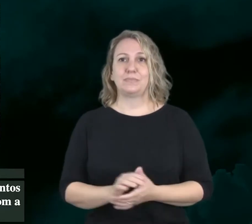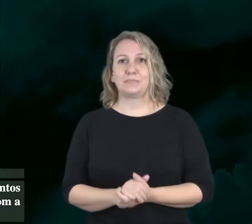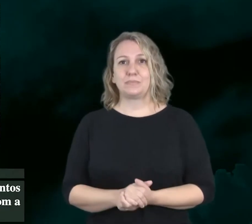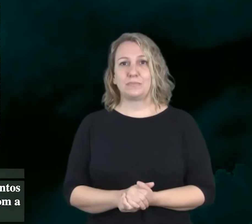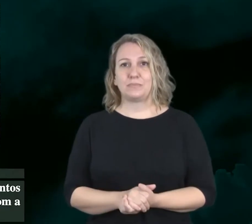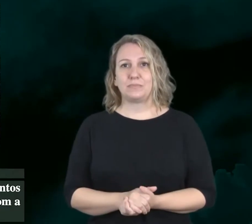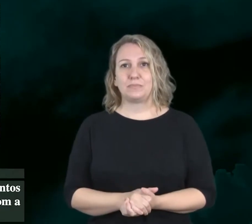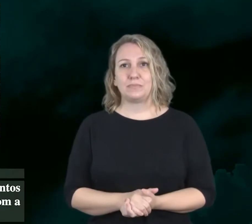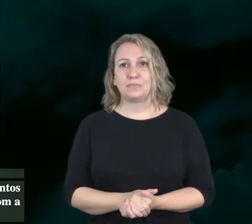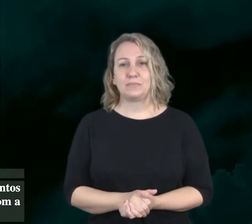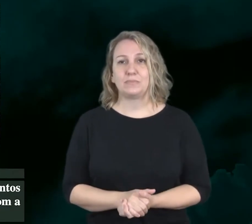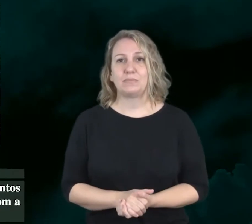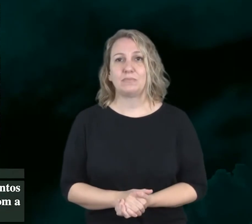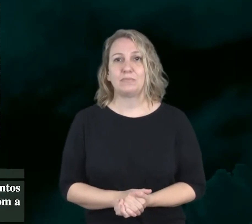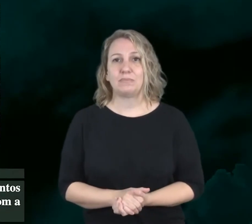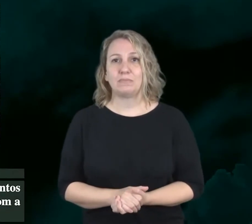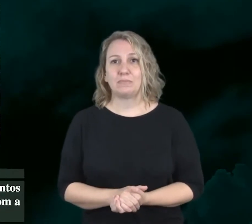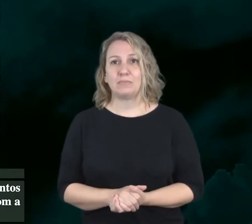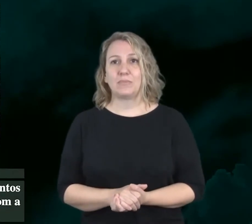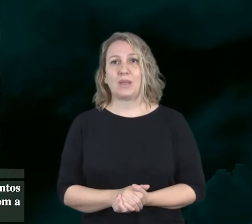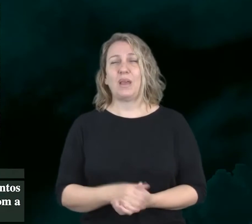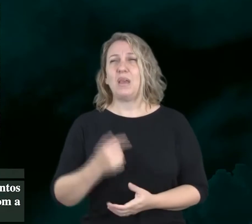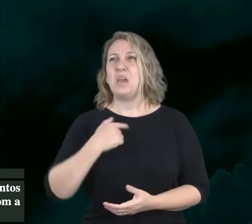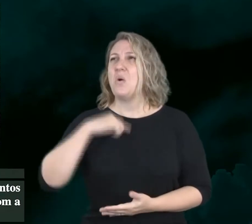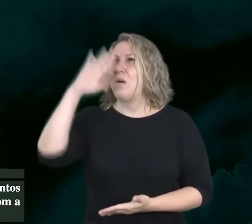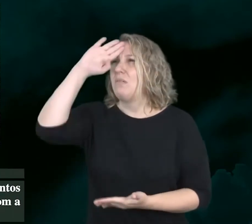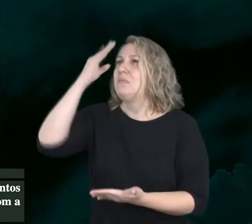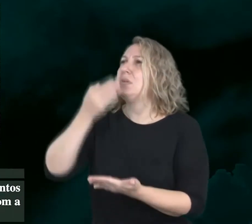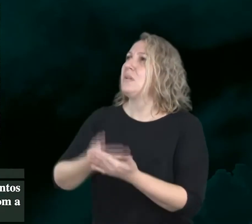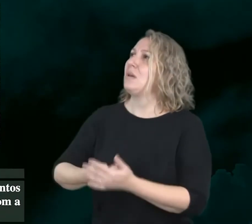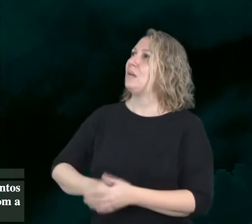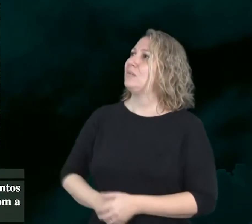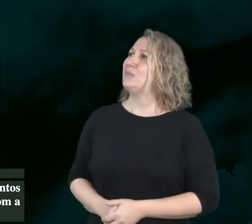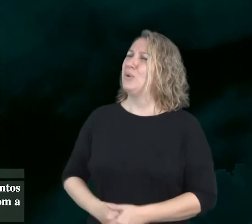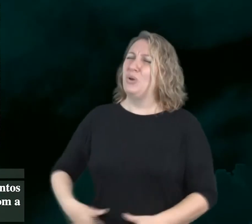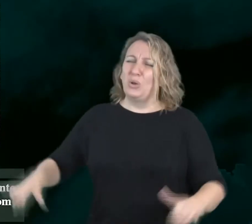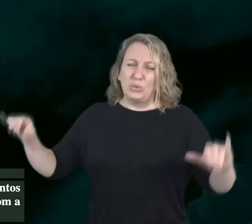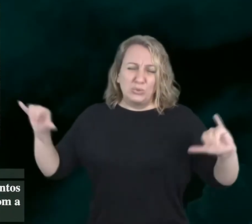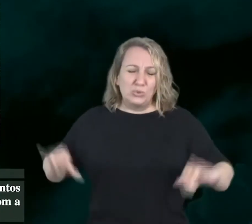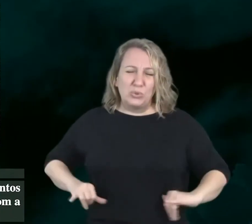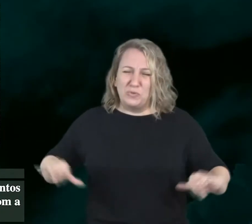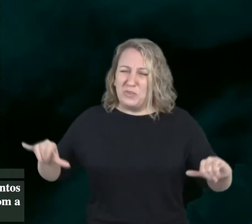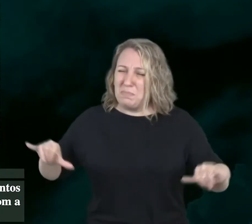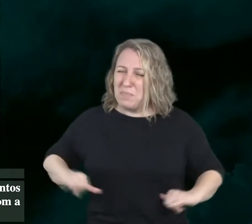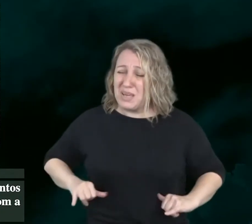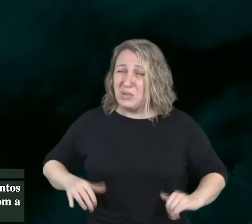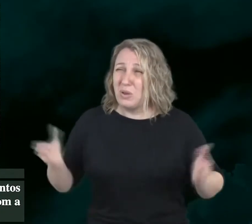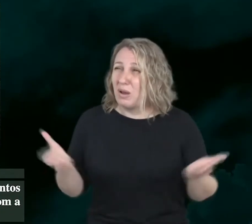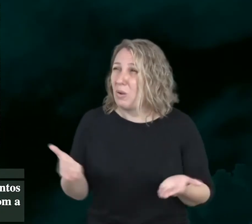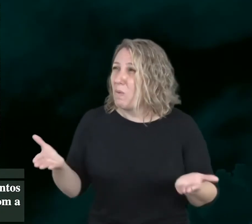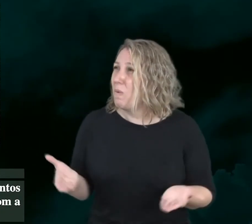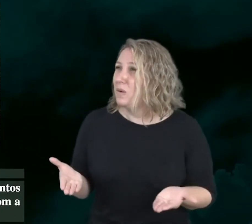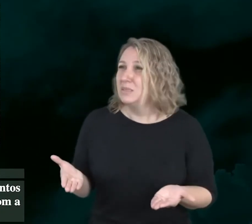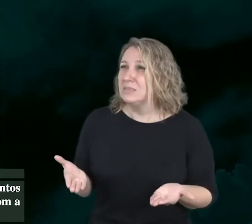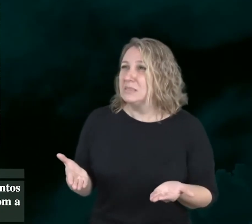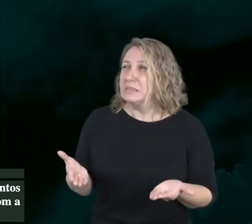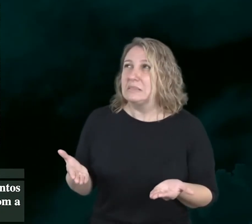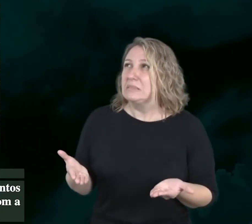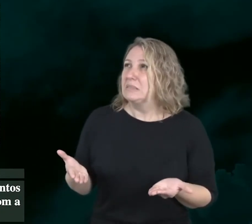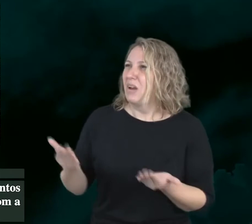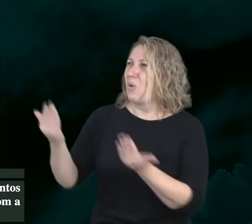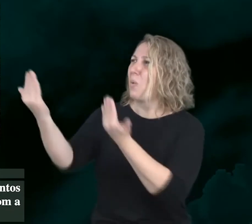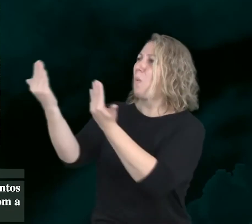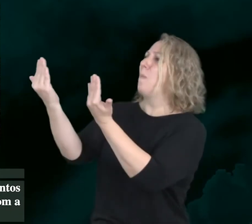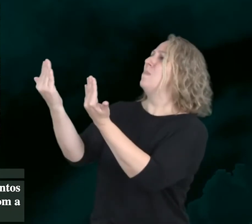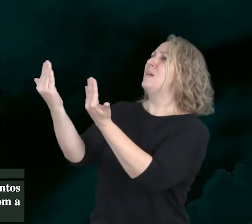certo que os sofrimentos do tempo presente não podem ser comparados com a glória a ser revelada em